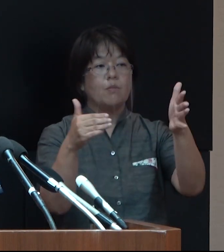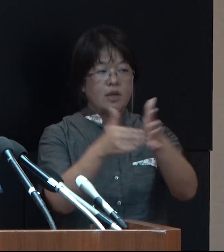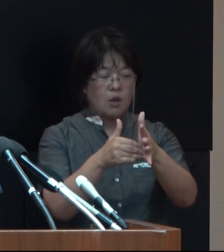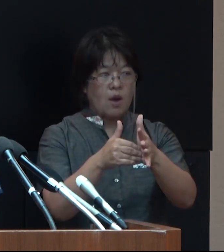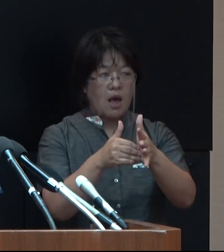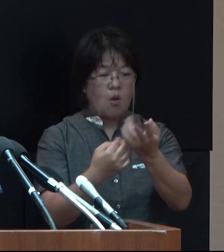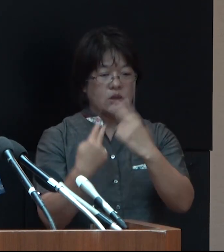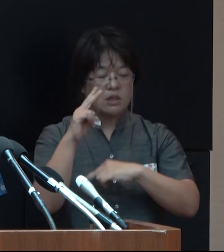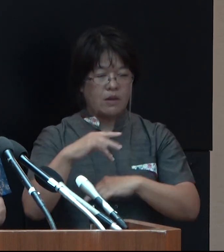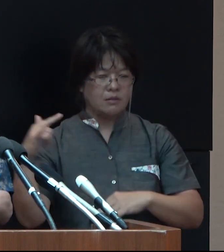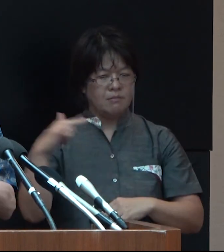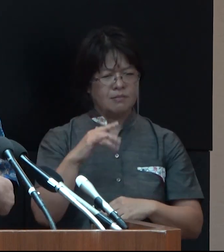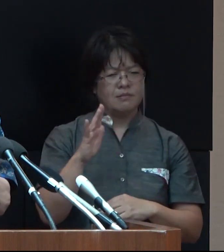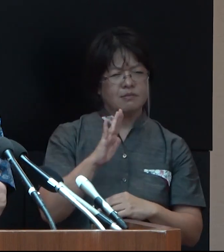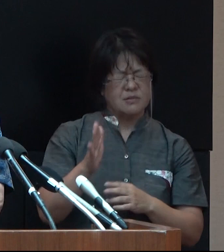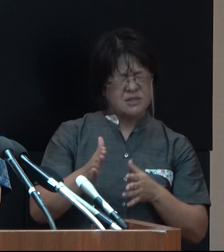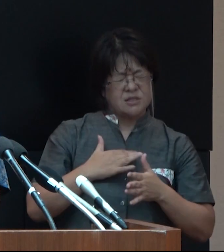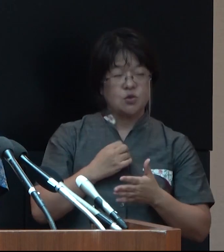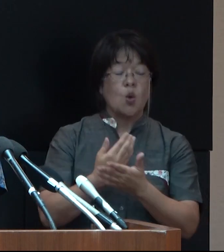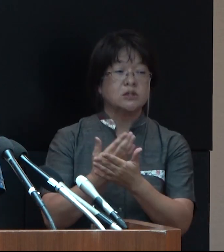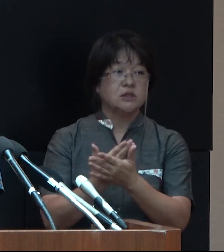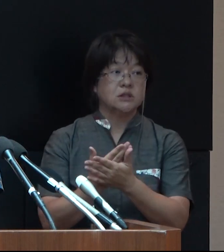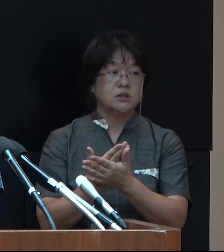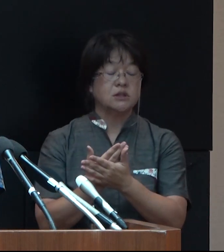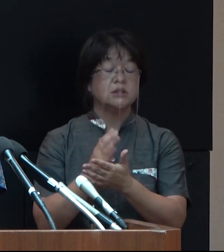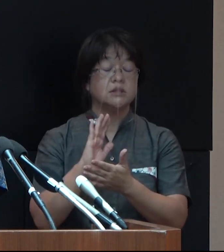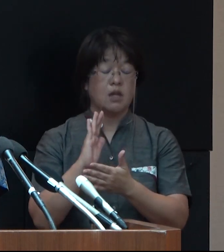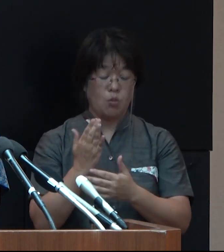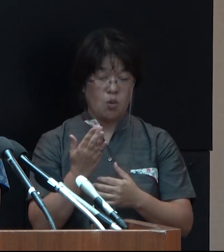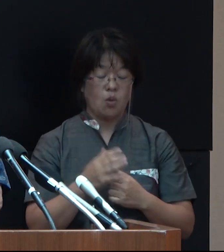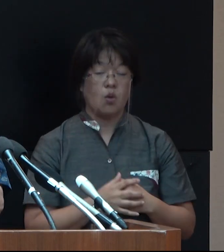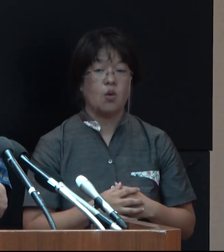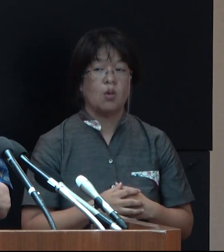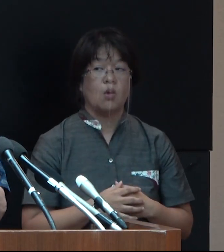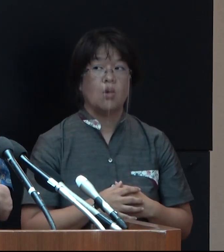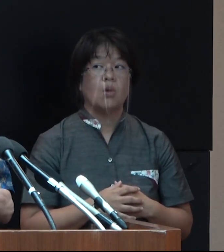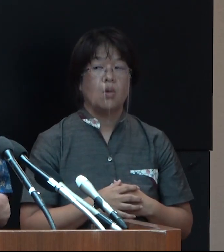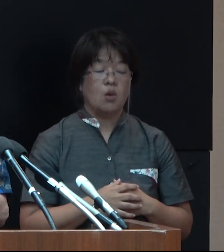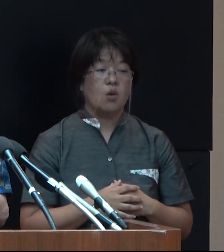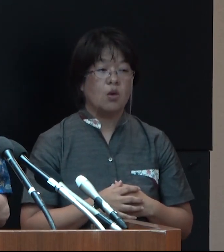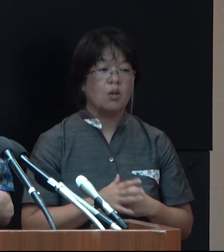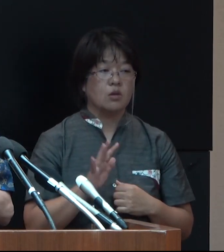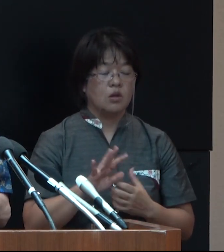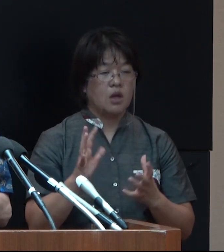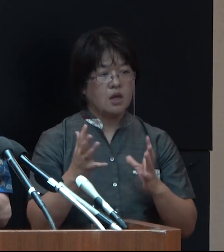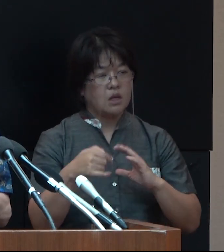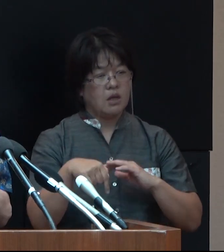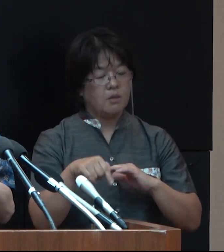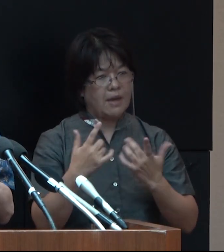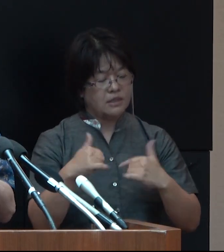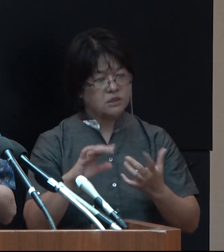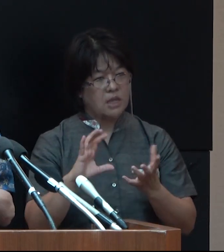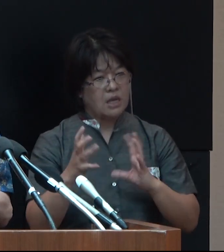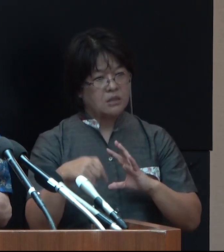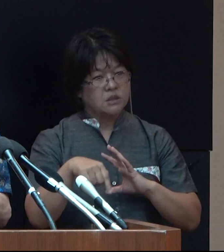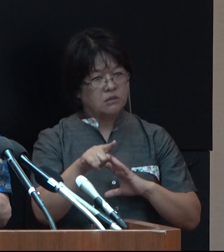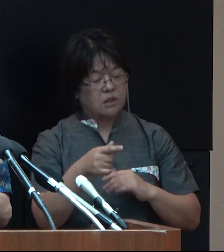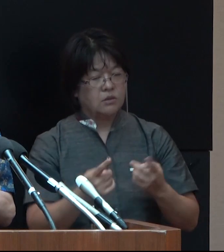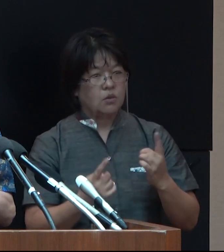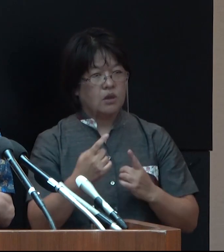自粛をしていただきたいと思いますが、しかし今いらっしゃるところでもまたどのように変化をしていくのかわからないので、早めに自